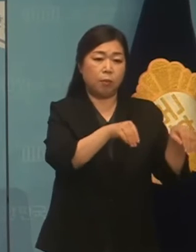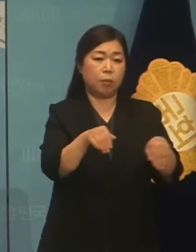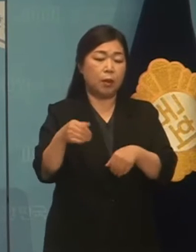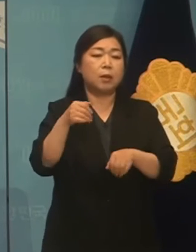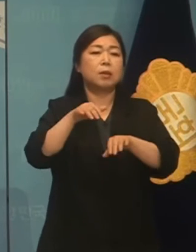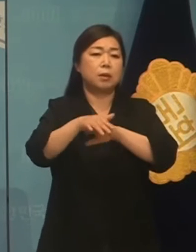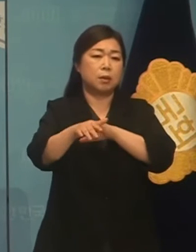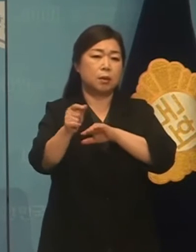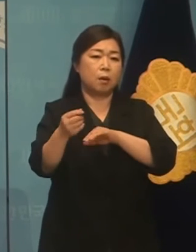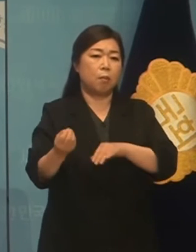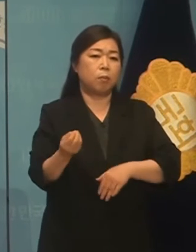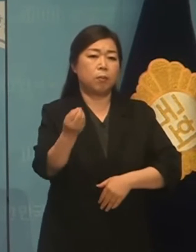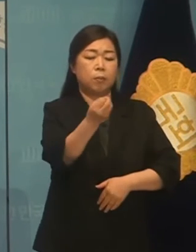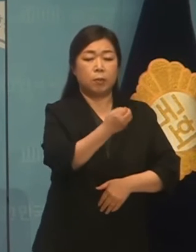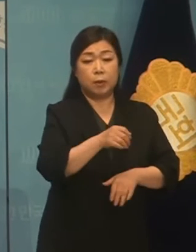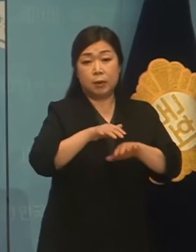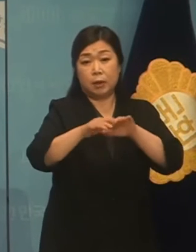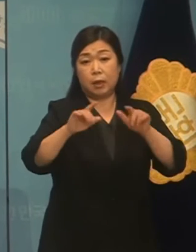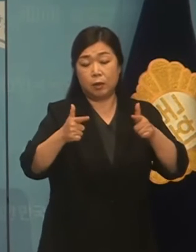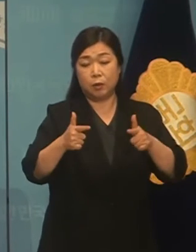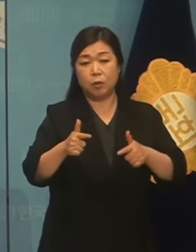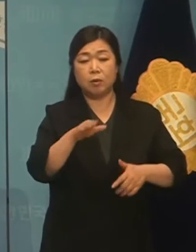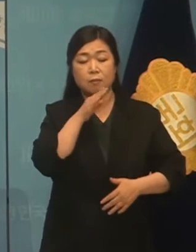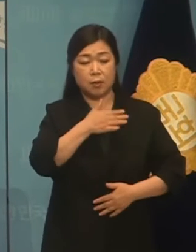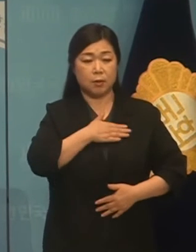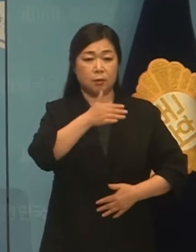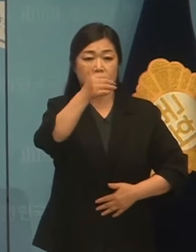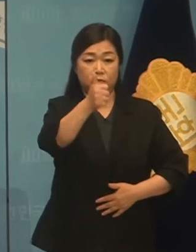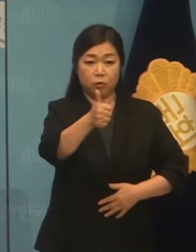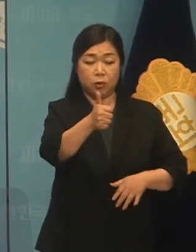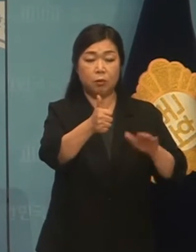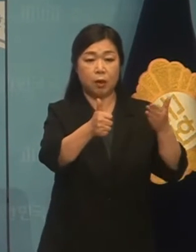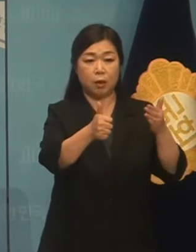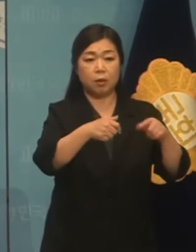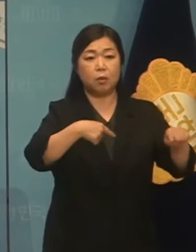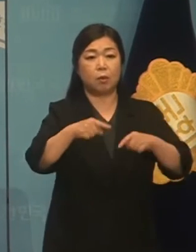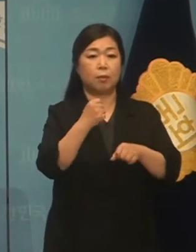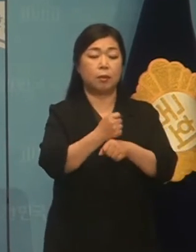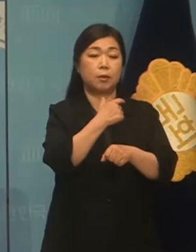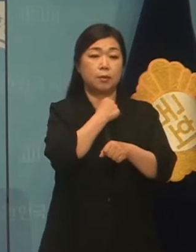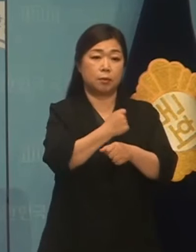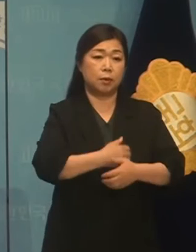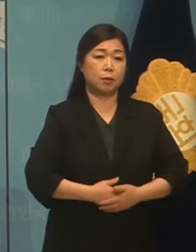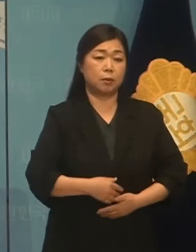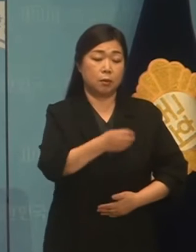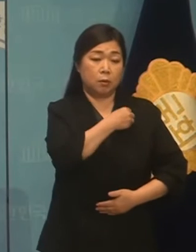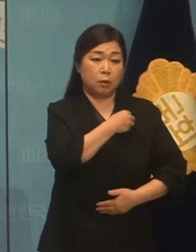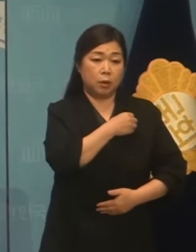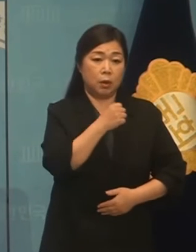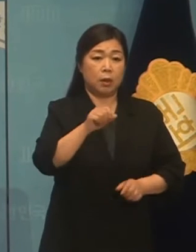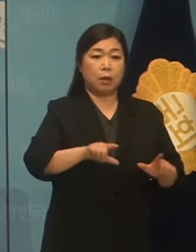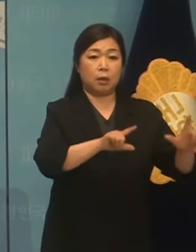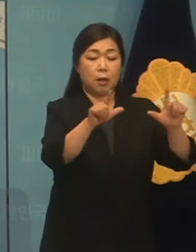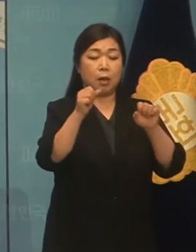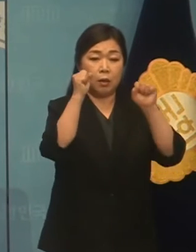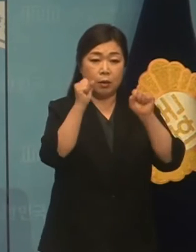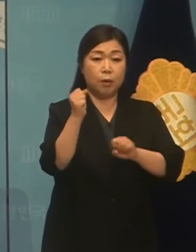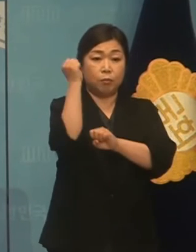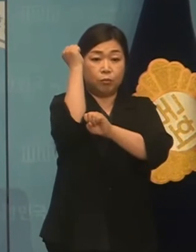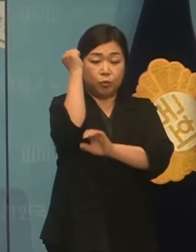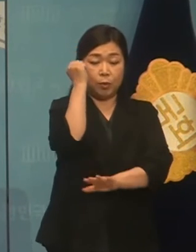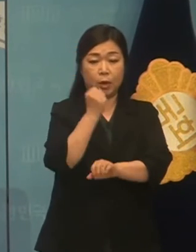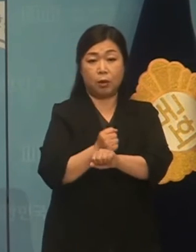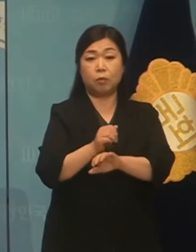정당, 뜻다방 정당이 아닌 주인이 있는 당으로 만들 것입니다. 당원이 살아있는 풀뿌리